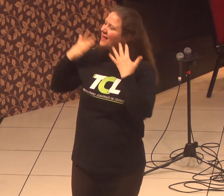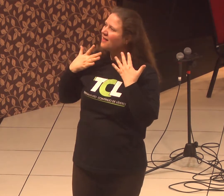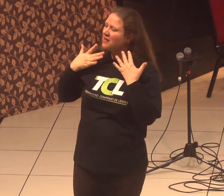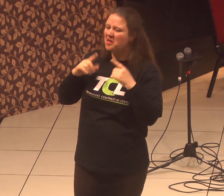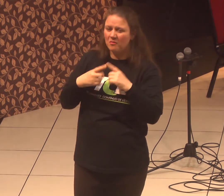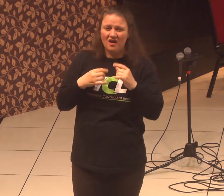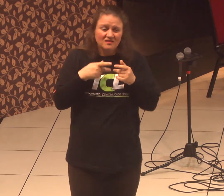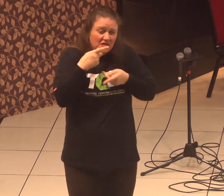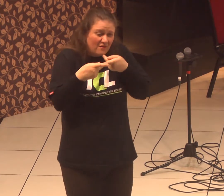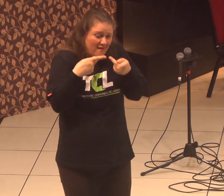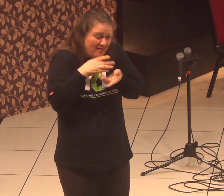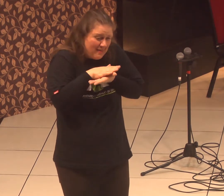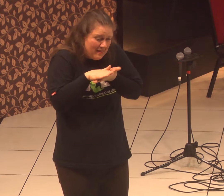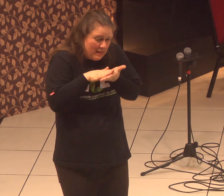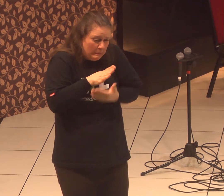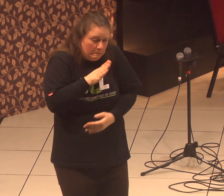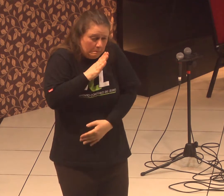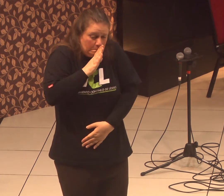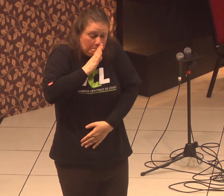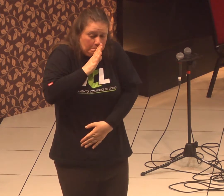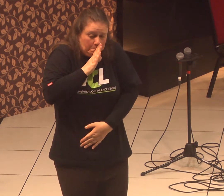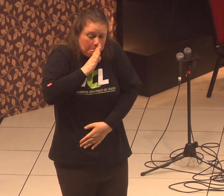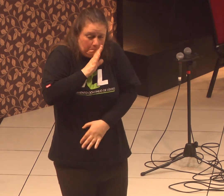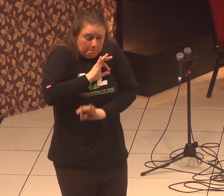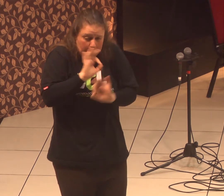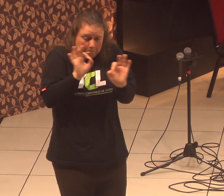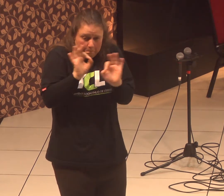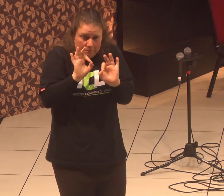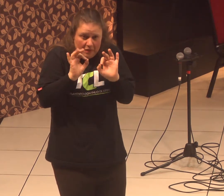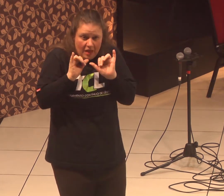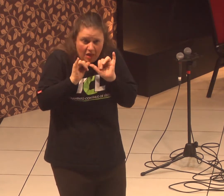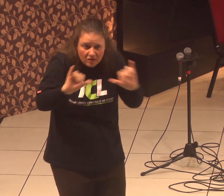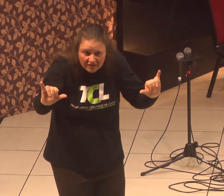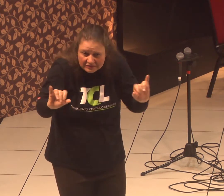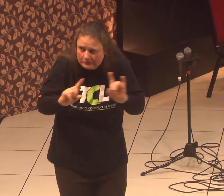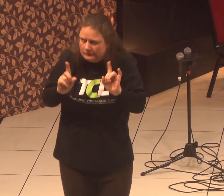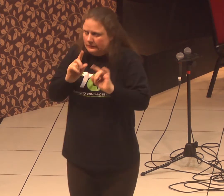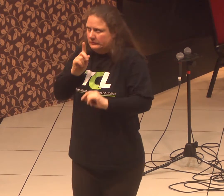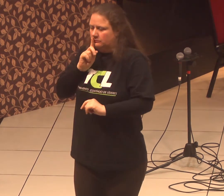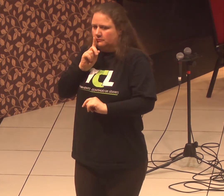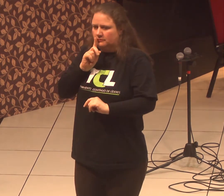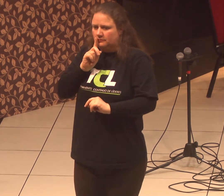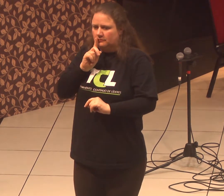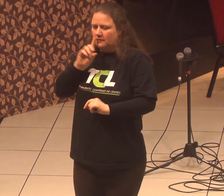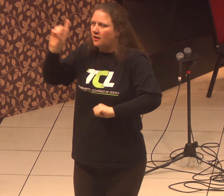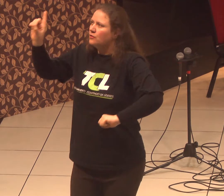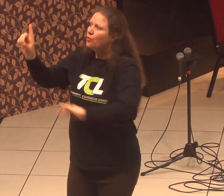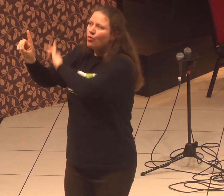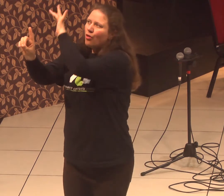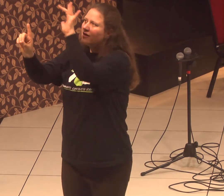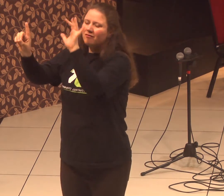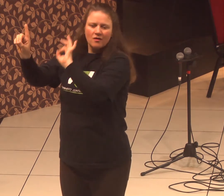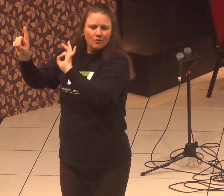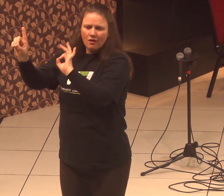glorificado. Quando eu não conto, eu não glorifico Jesus. E nós roubamos, deixamos